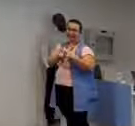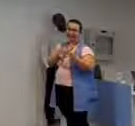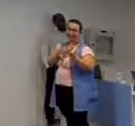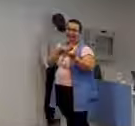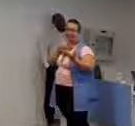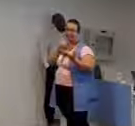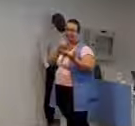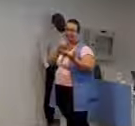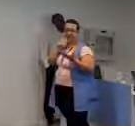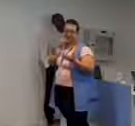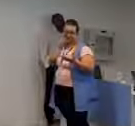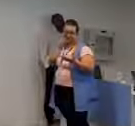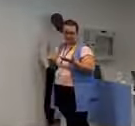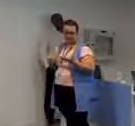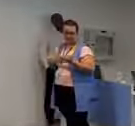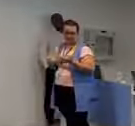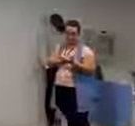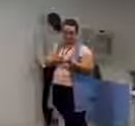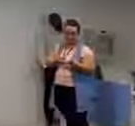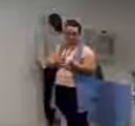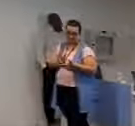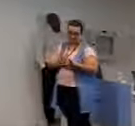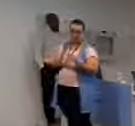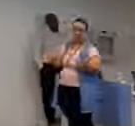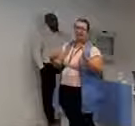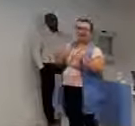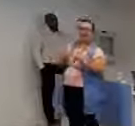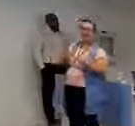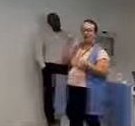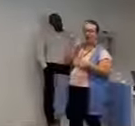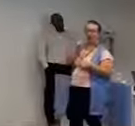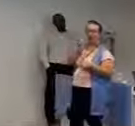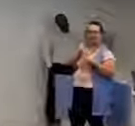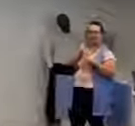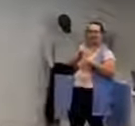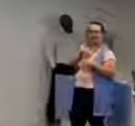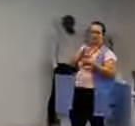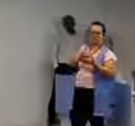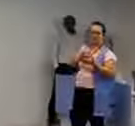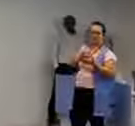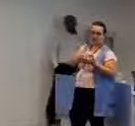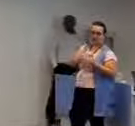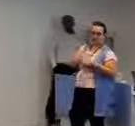produto dentro das especificações até que efetivamente entre em produção.